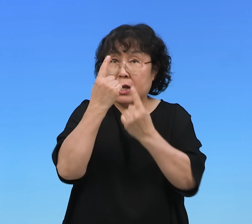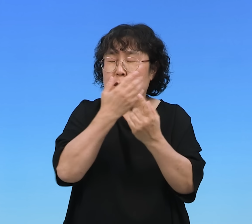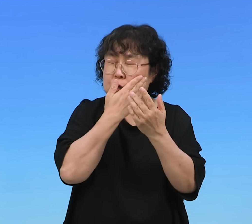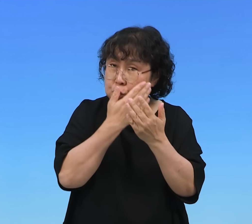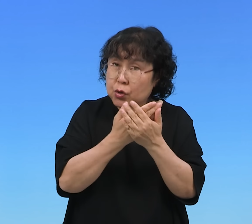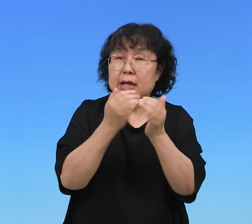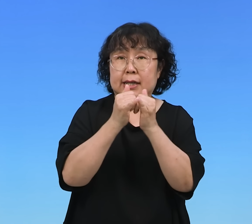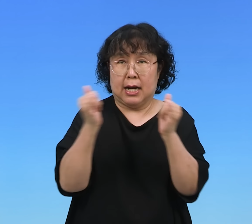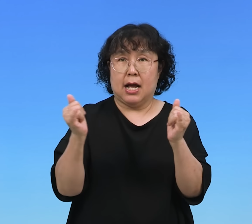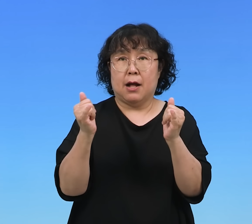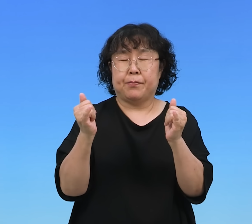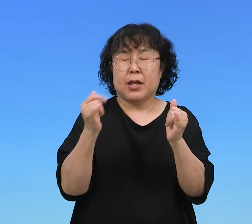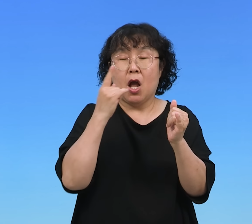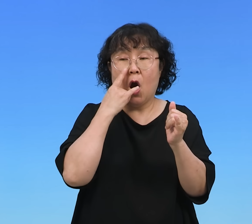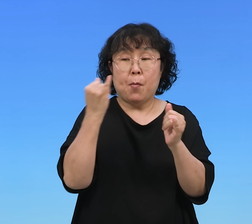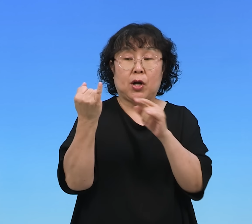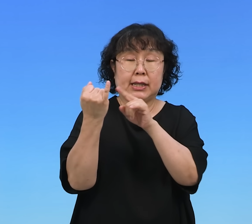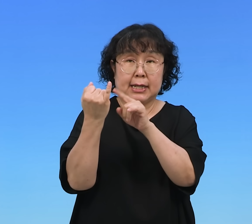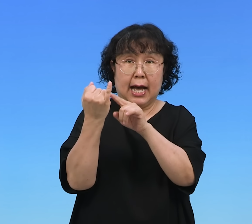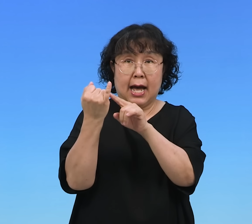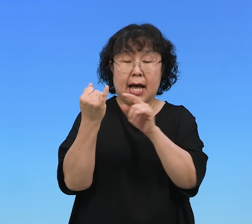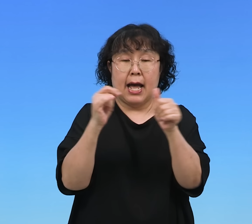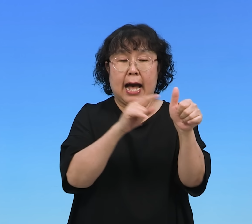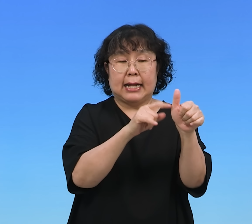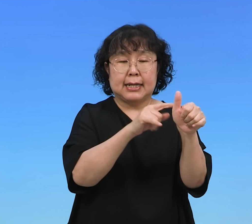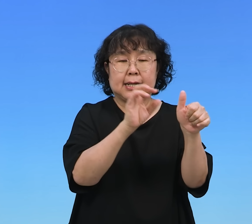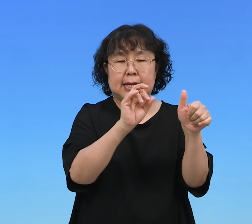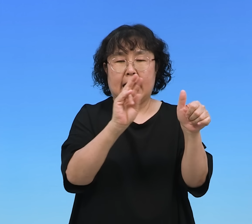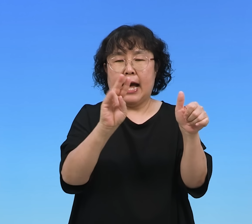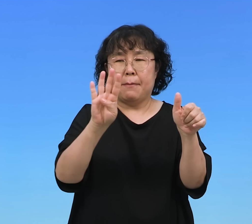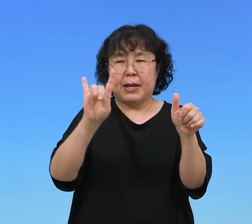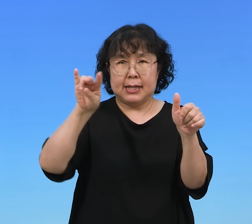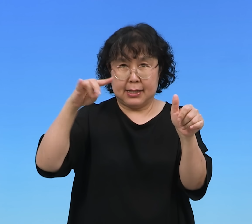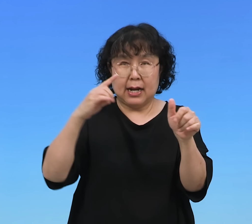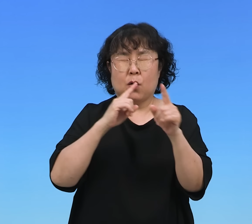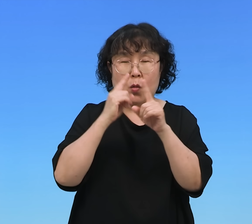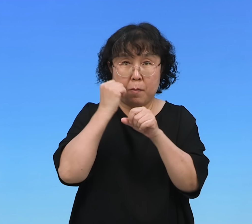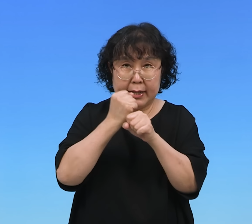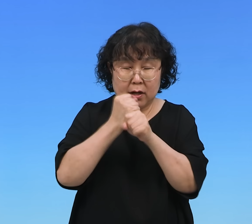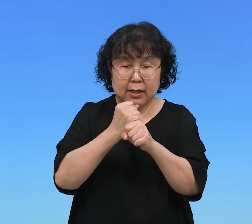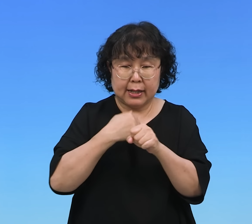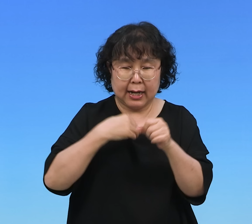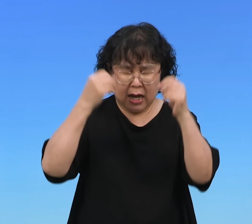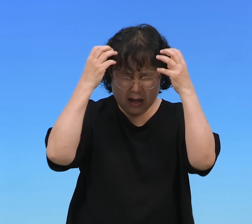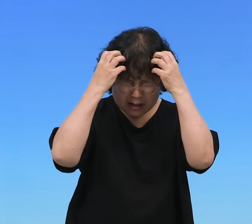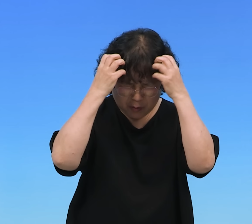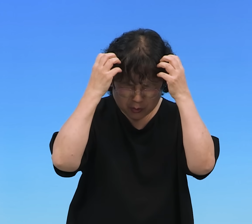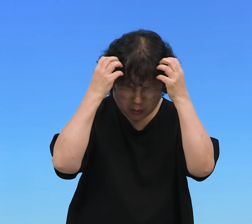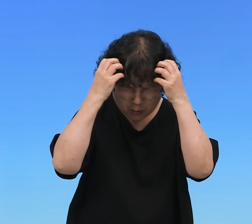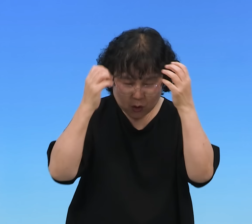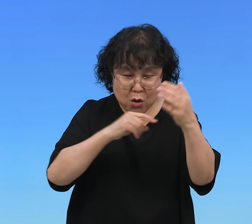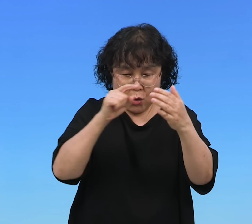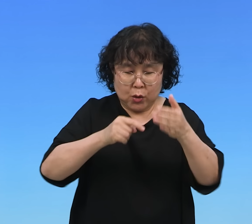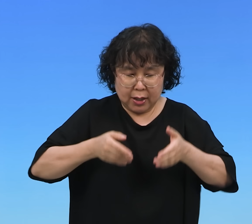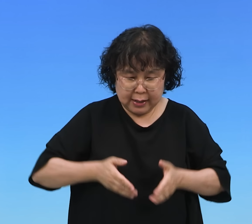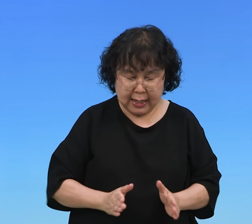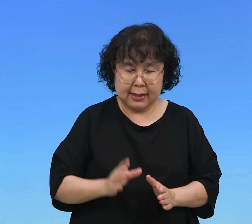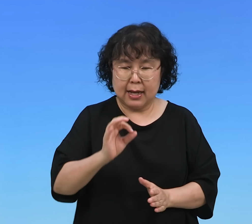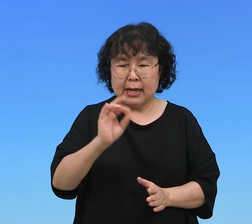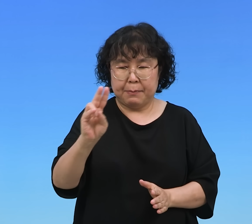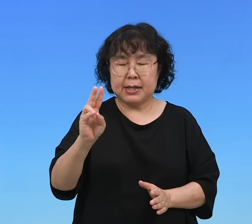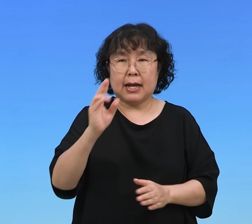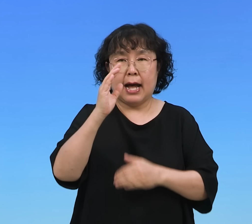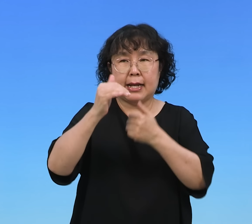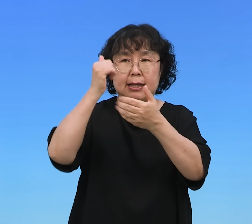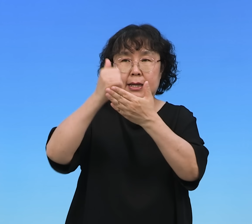어머니가 이름하여 이르되 야벳을 하였으니 이는 내가 수고로이 낳았다함이었더라. 야벳이가 이스라엘 하나님께 아뢰어